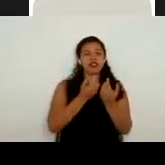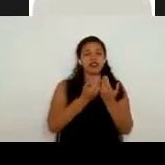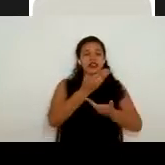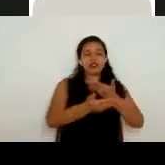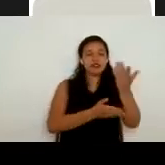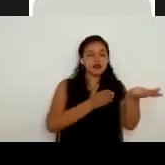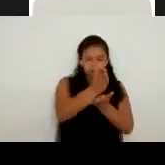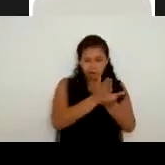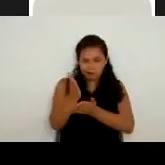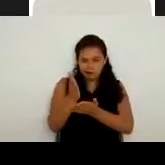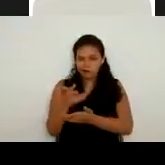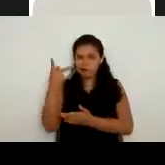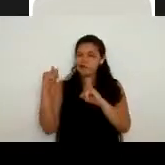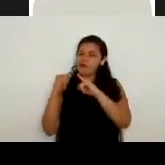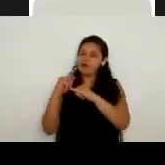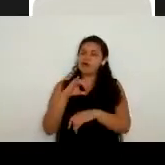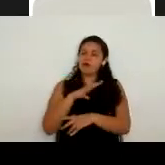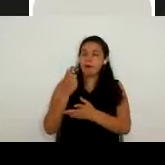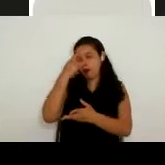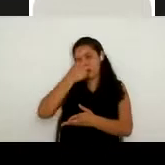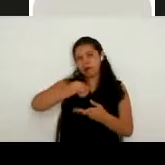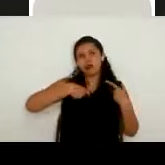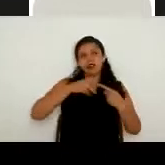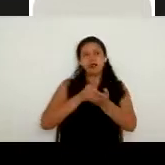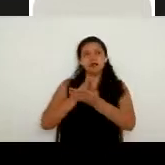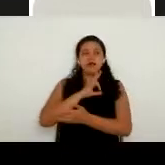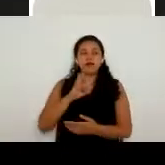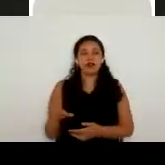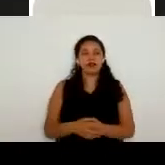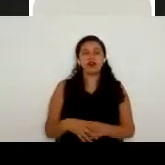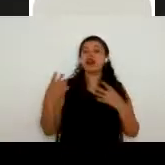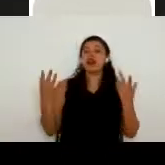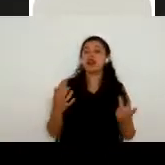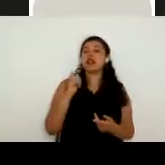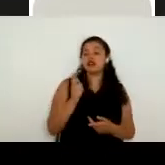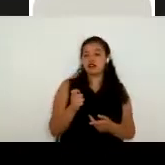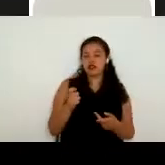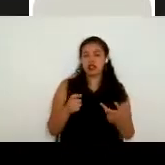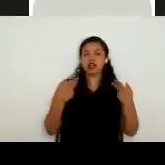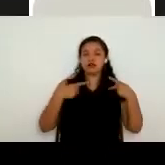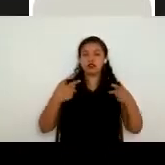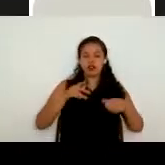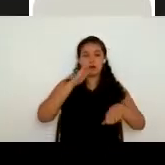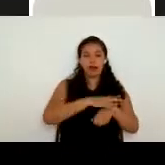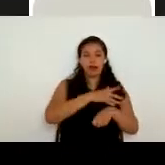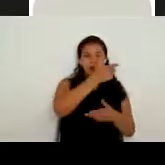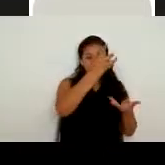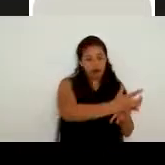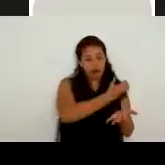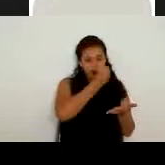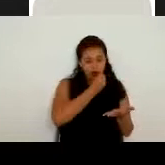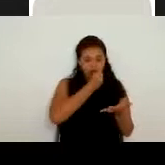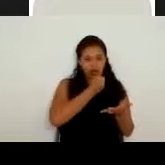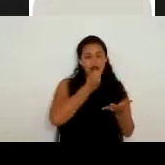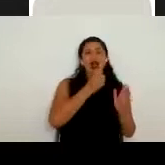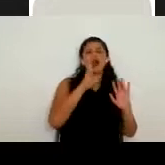les ofrece es decir que los que tienen más recursos pues puedan aportar a la institución